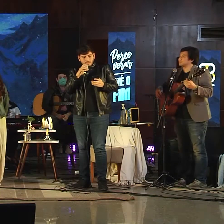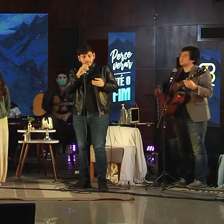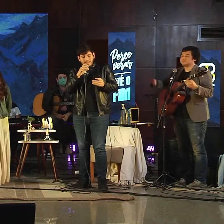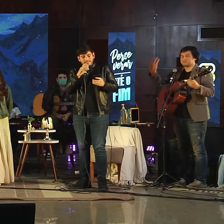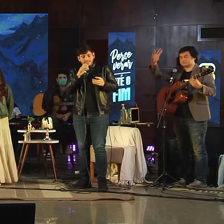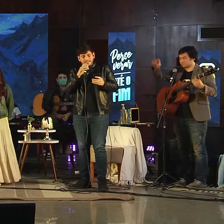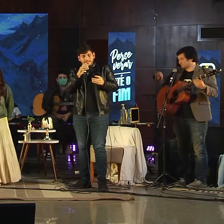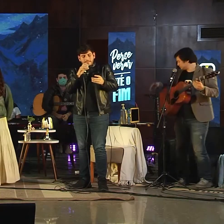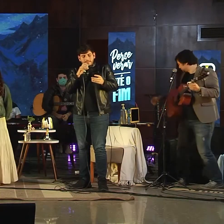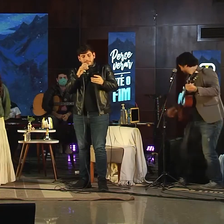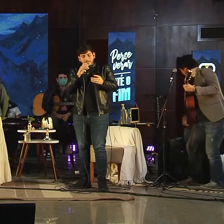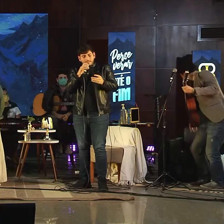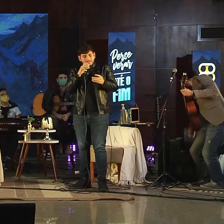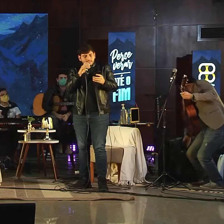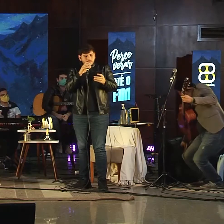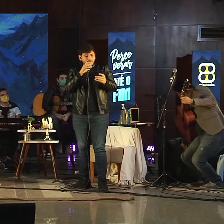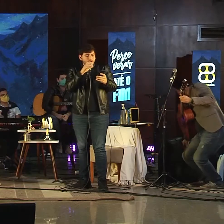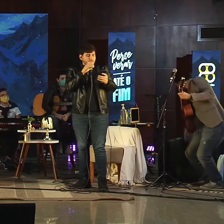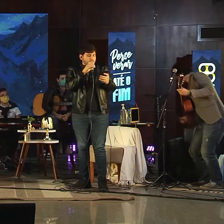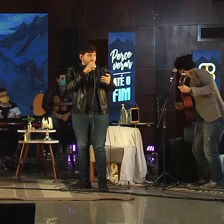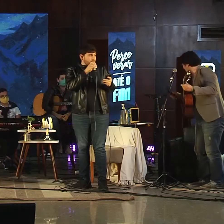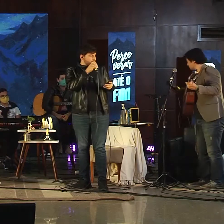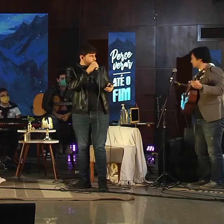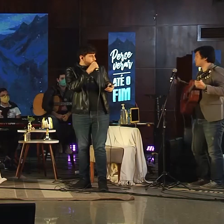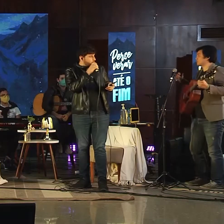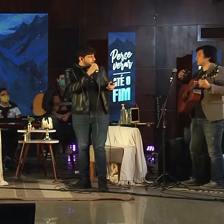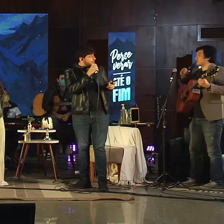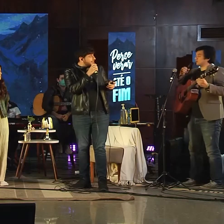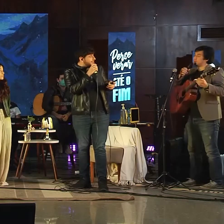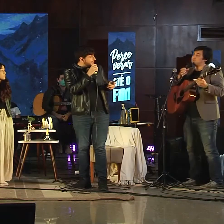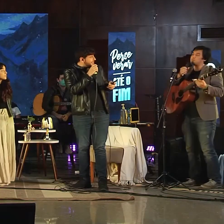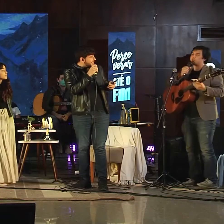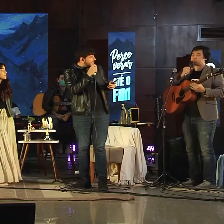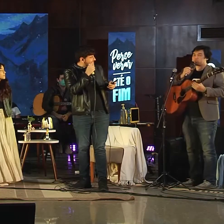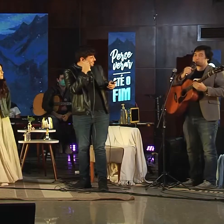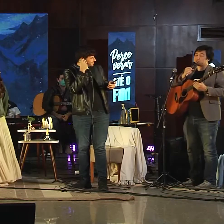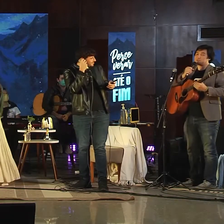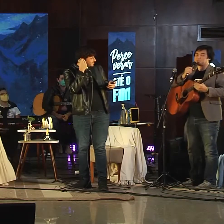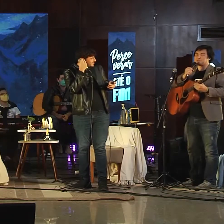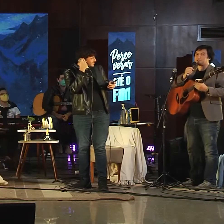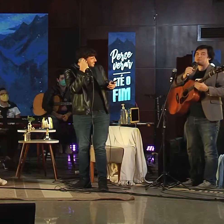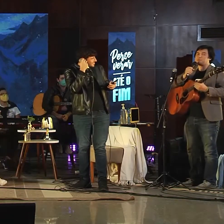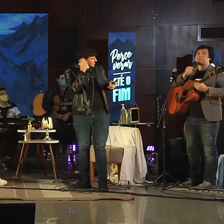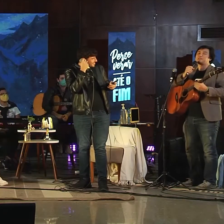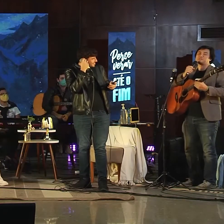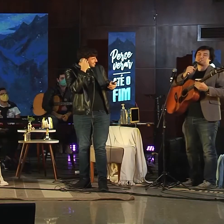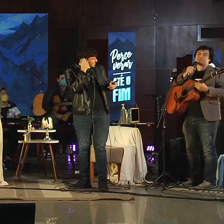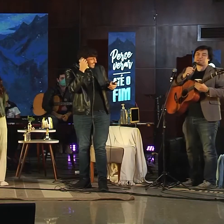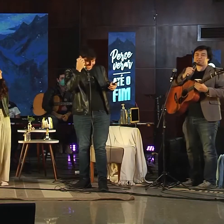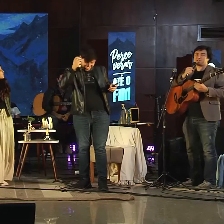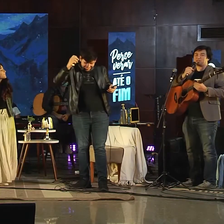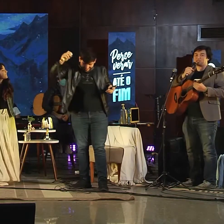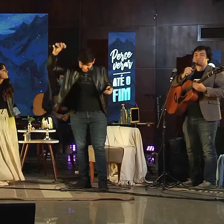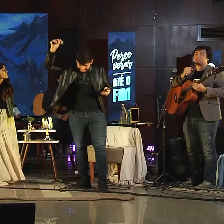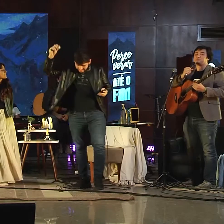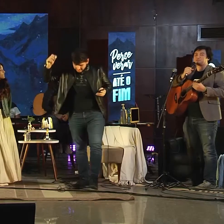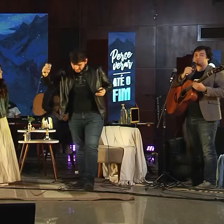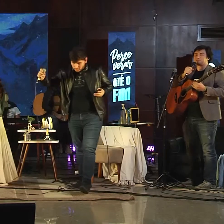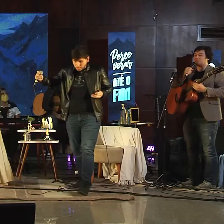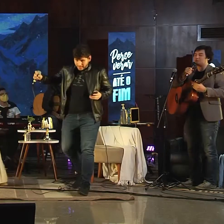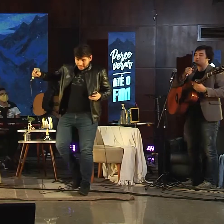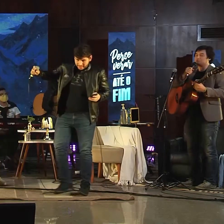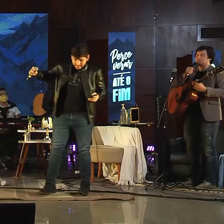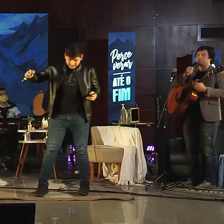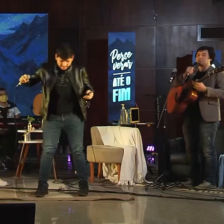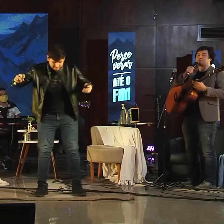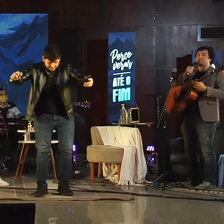Even when some Lord is part of what. Vamos começar outra vez, irmãos, porque como é a primeira vez que a gente vai cantar lá em inglês, para os irmãos